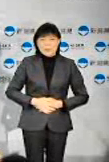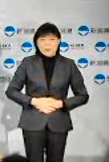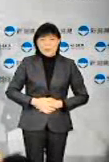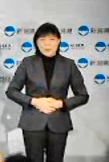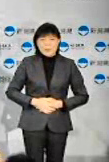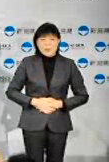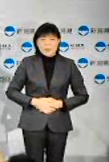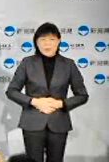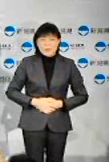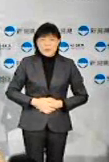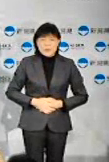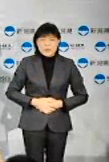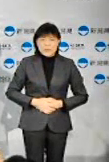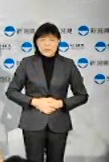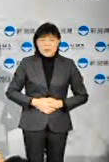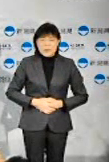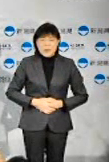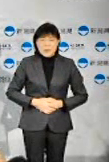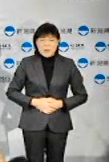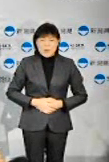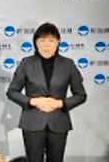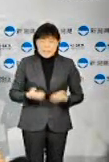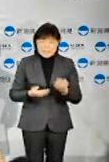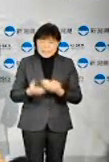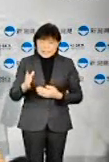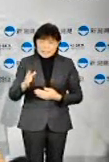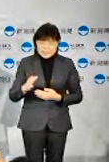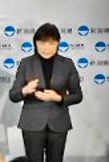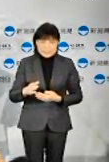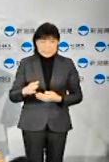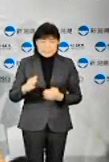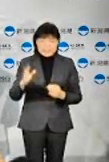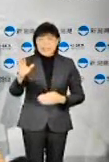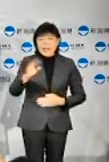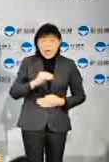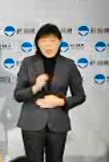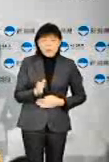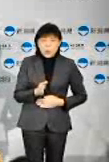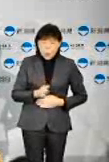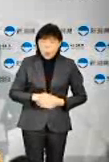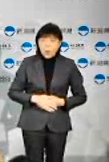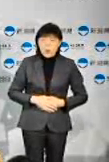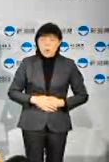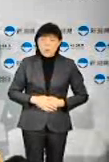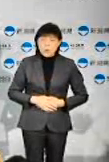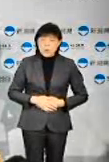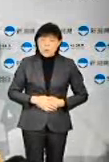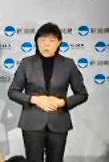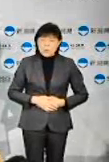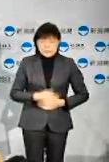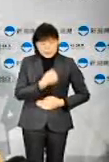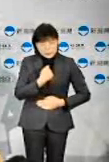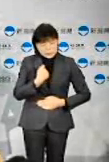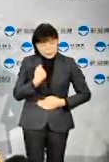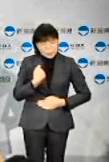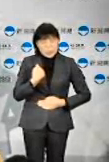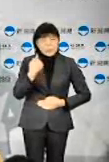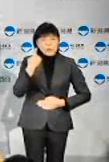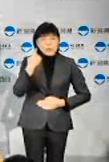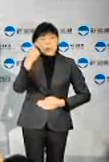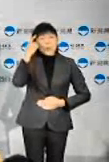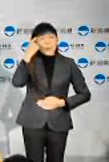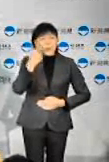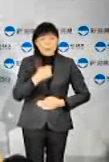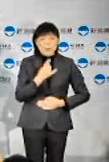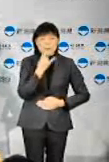帰省の時に直ちにどうこうってことはないと、私は期待を込めてそう申し上げたいですけどね。